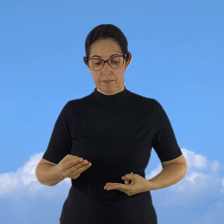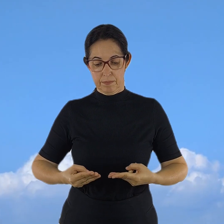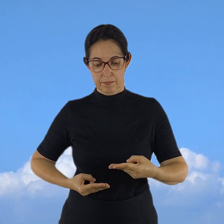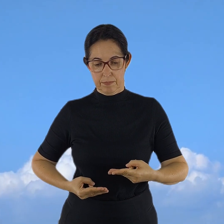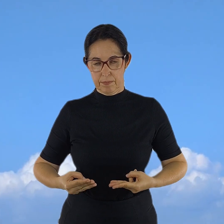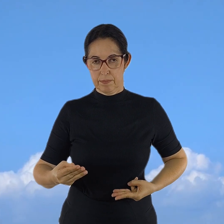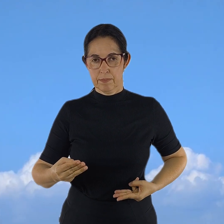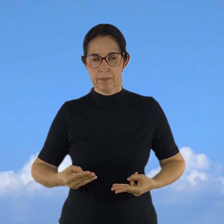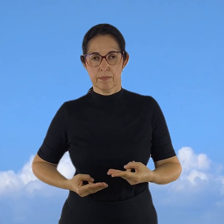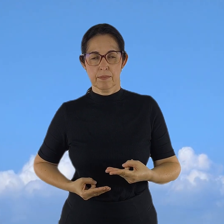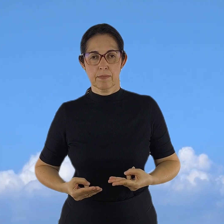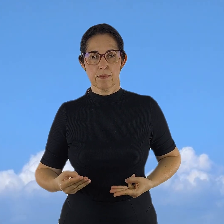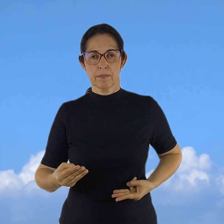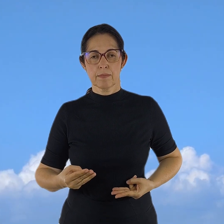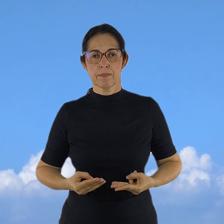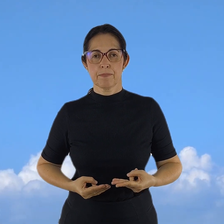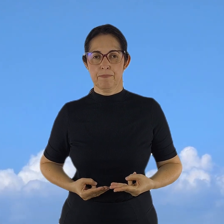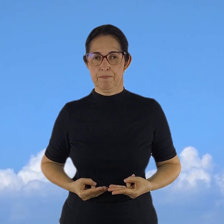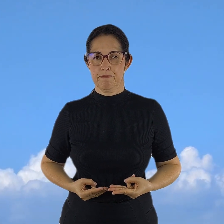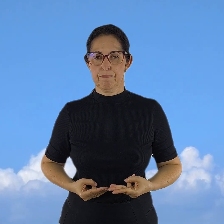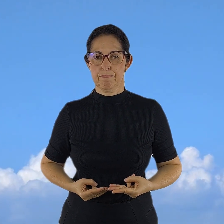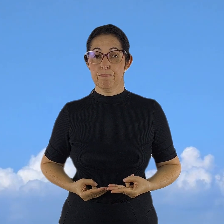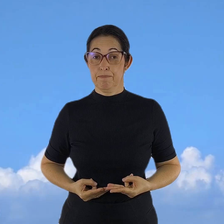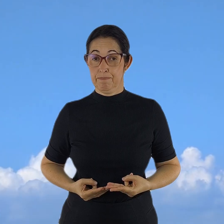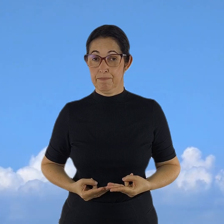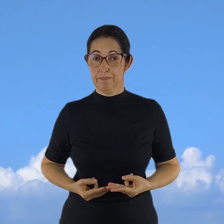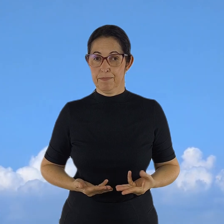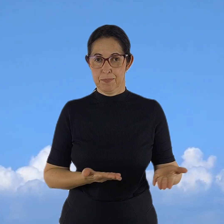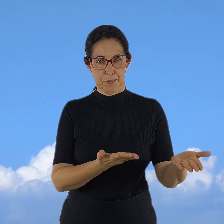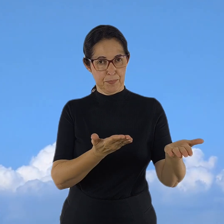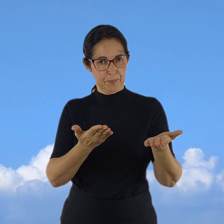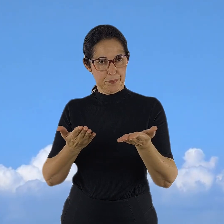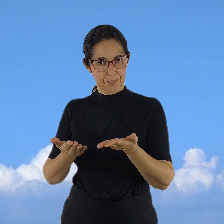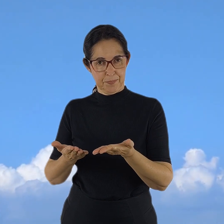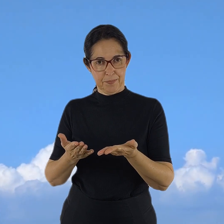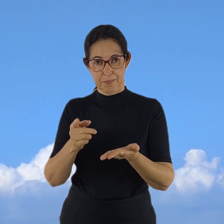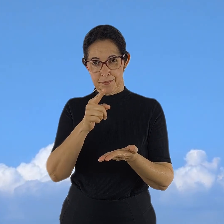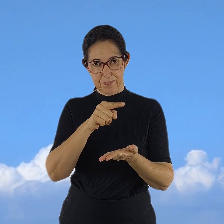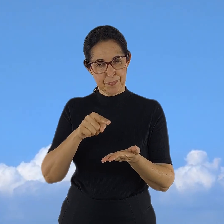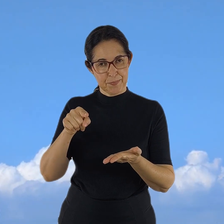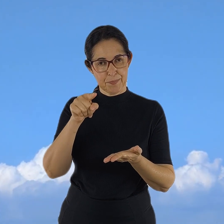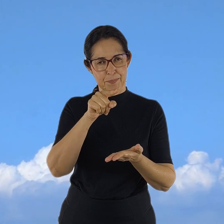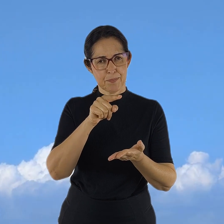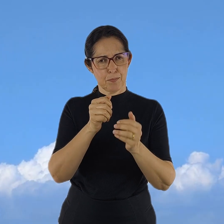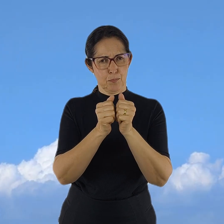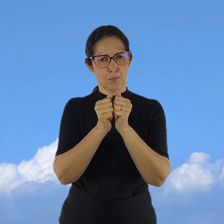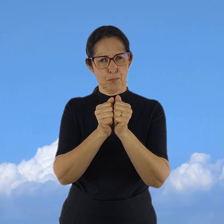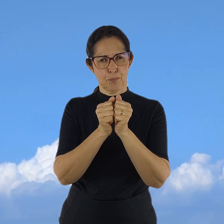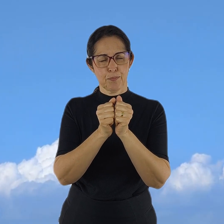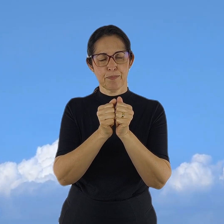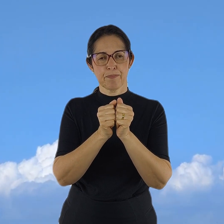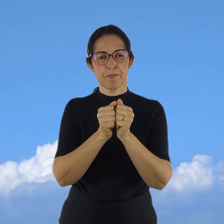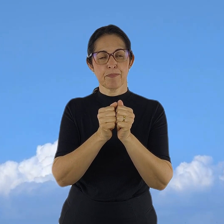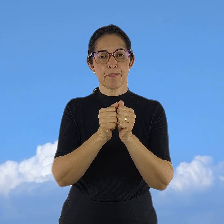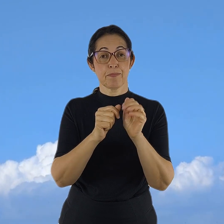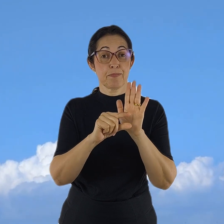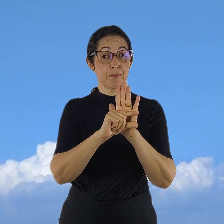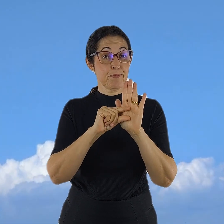Evangelho de 2 Marcos, convidamos os irmãos, as igrejas, versículo